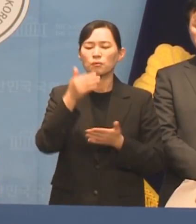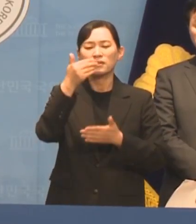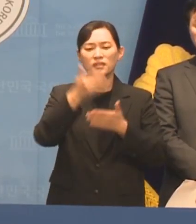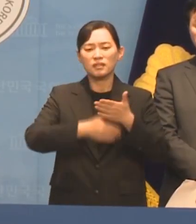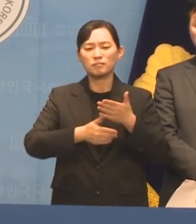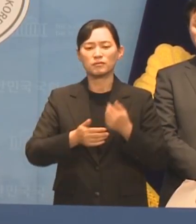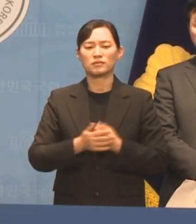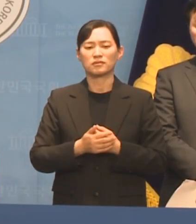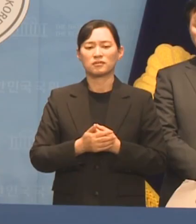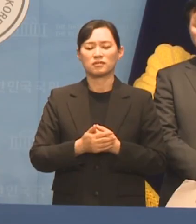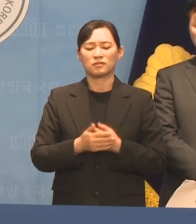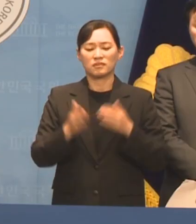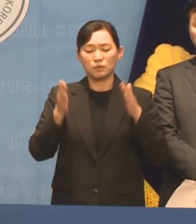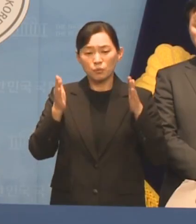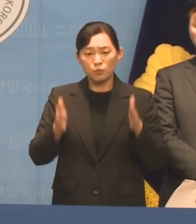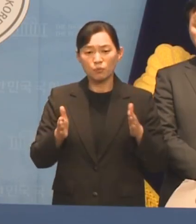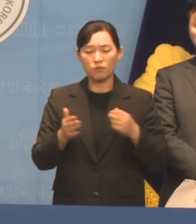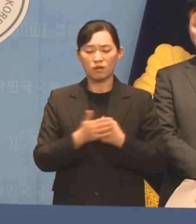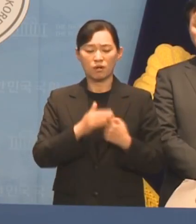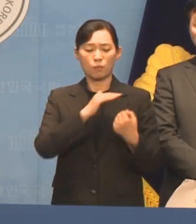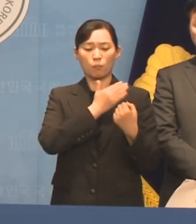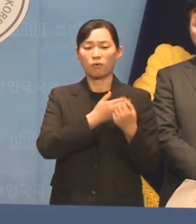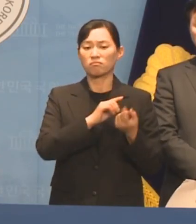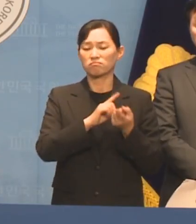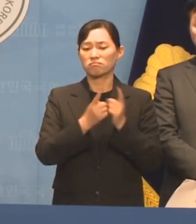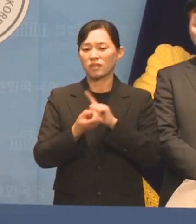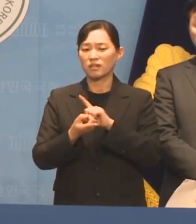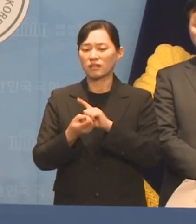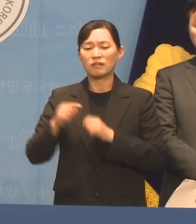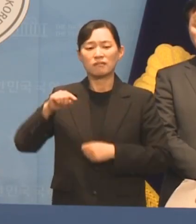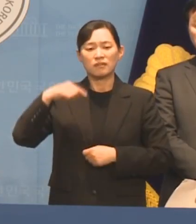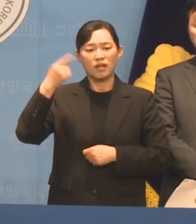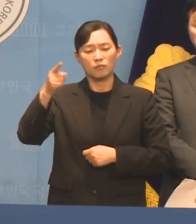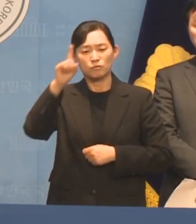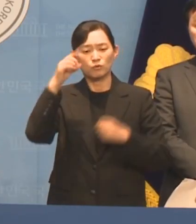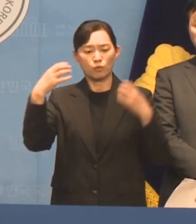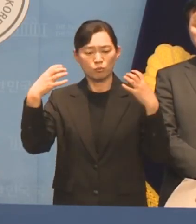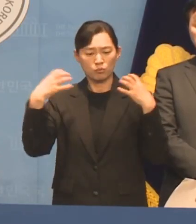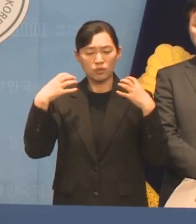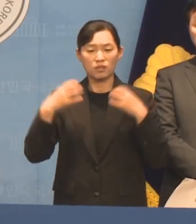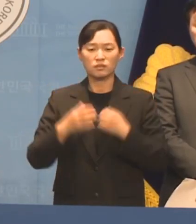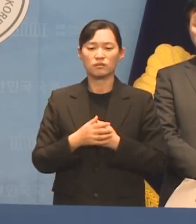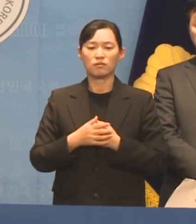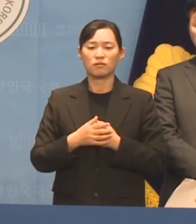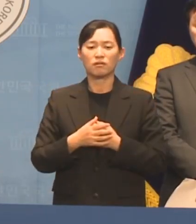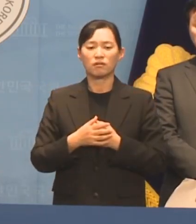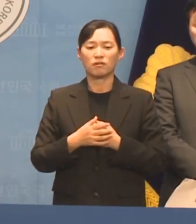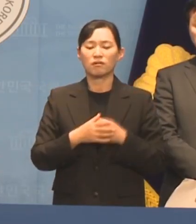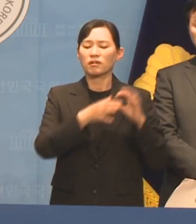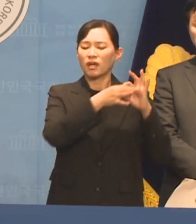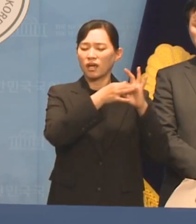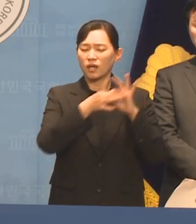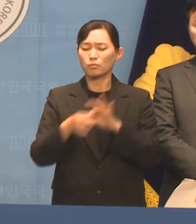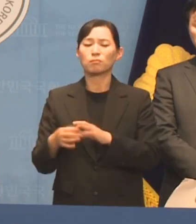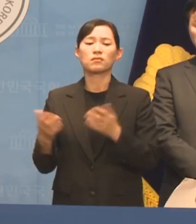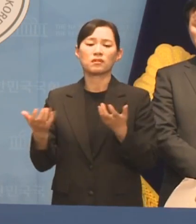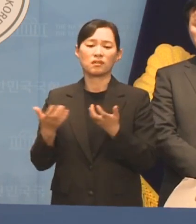남겨진 임기 동안 권한대행이 다음 정부에서 사실상 임기를 개시해야